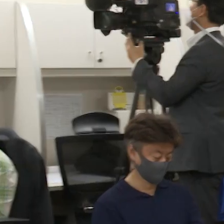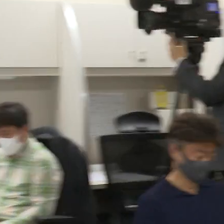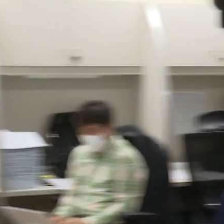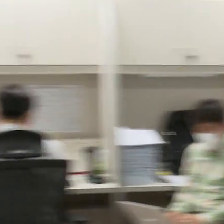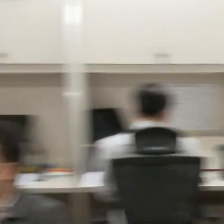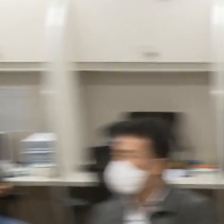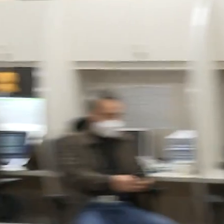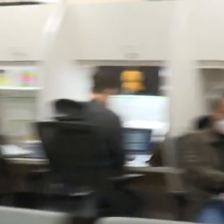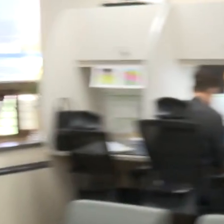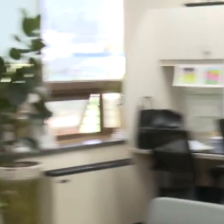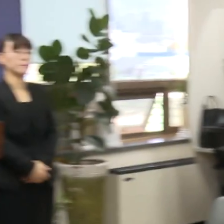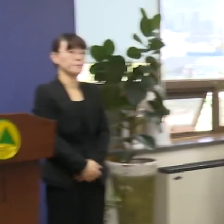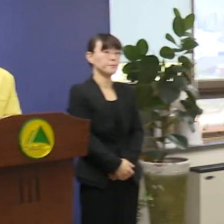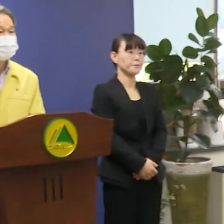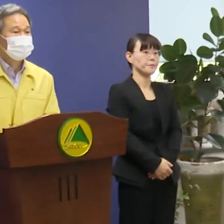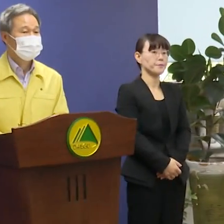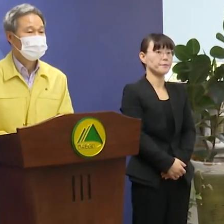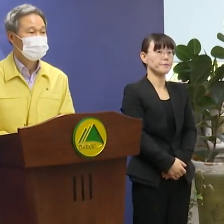나왔습니다.